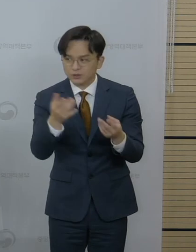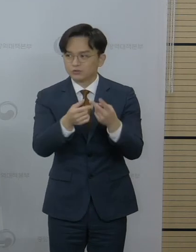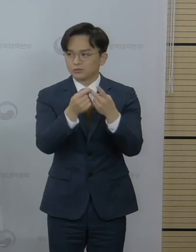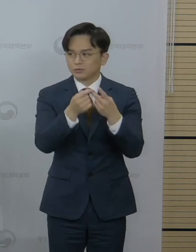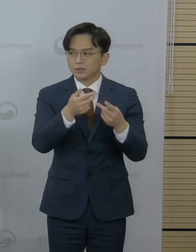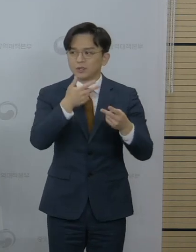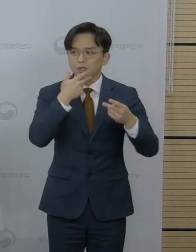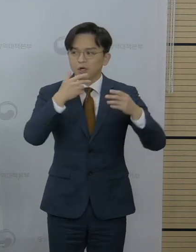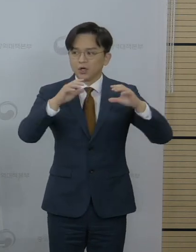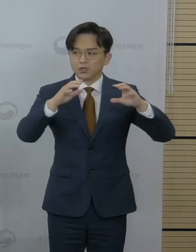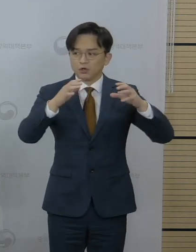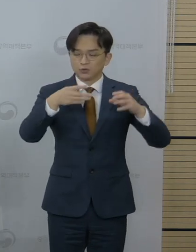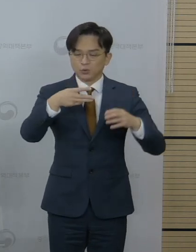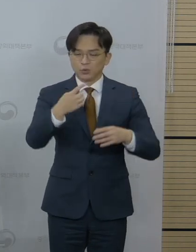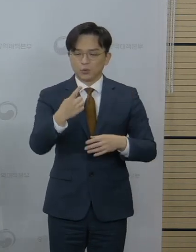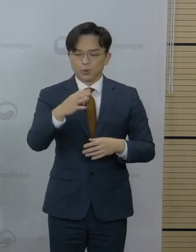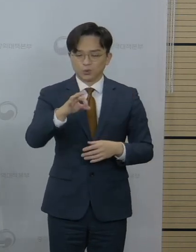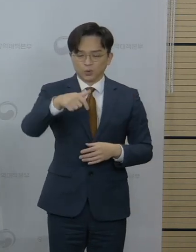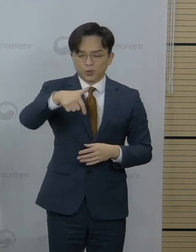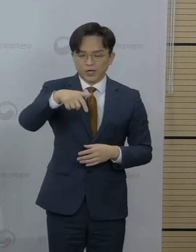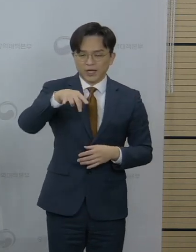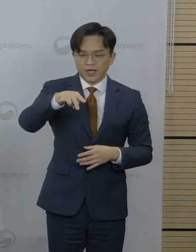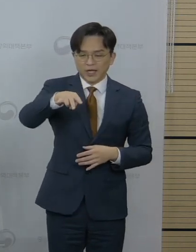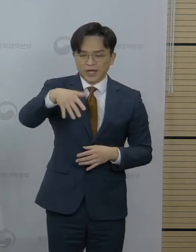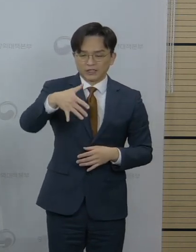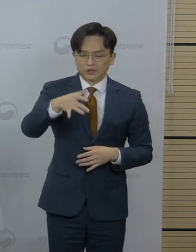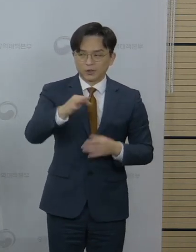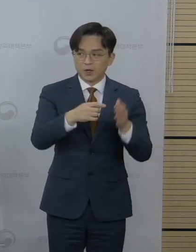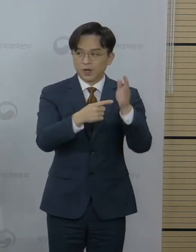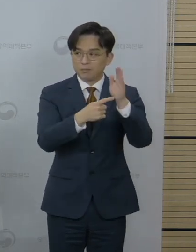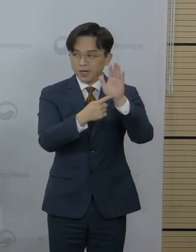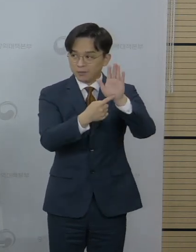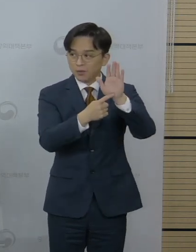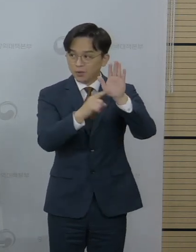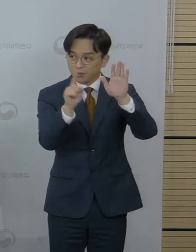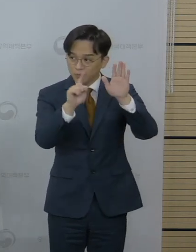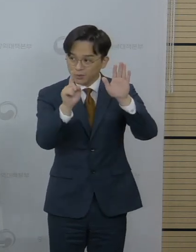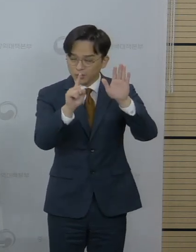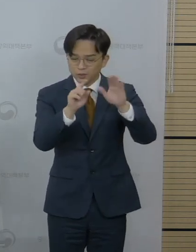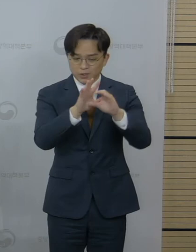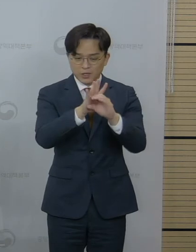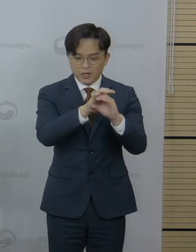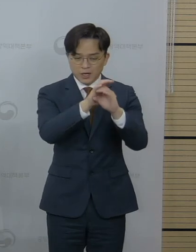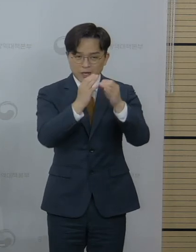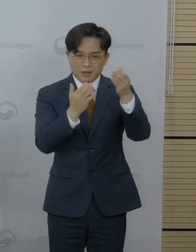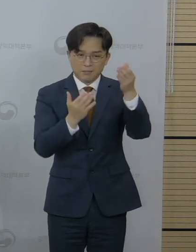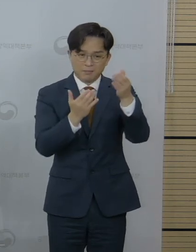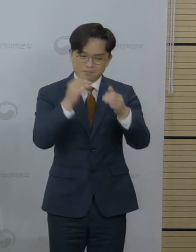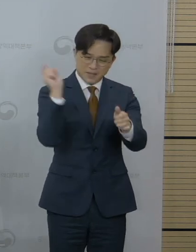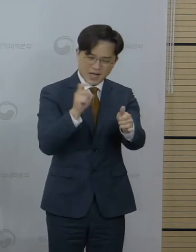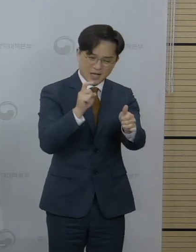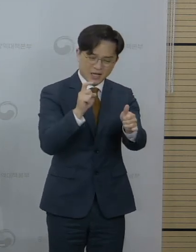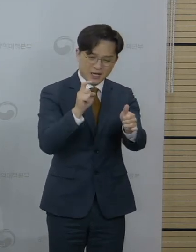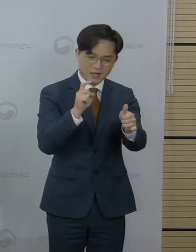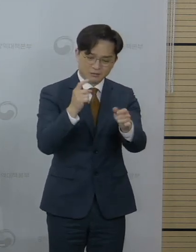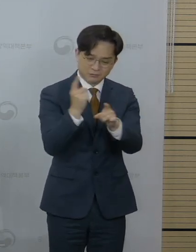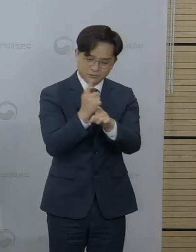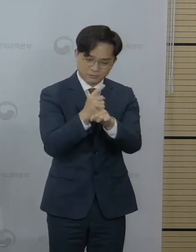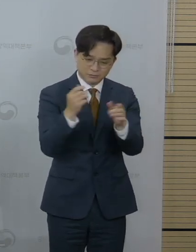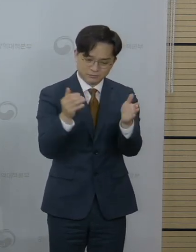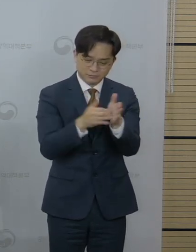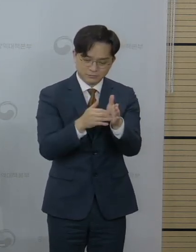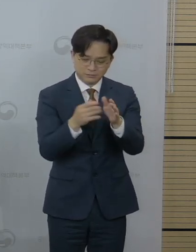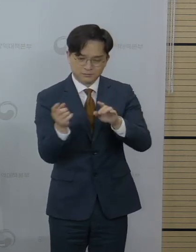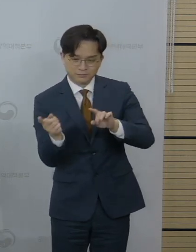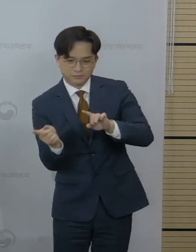했는데 독감과 비교했을 때 코로나19의 후유증이 어느 정도 수준이라고 보는지 독감과 비슷한